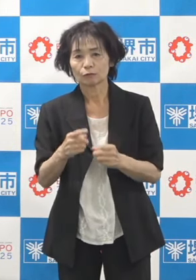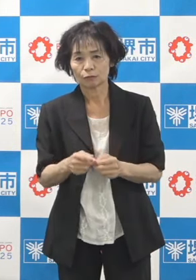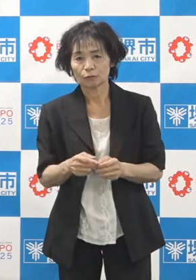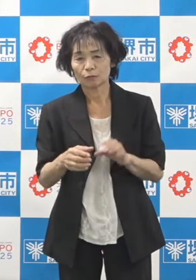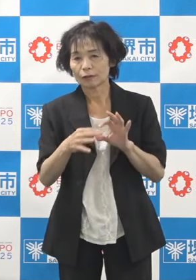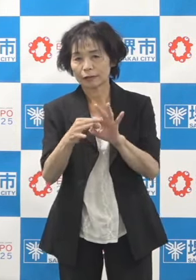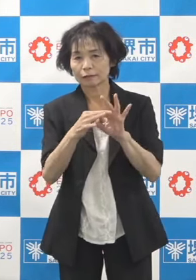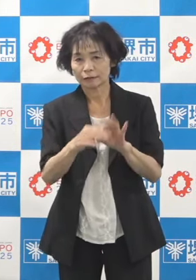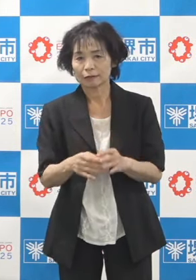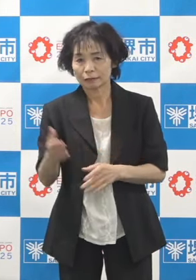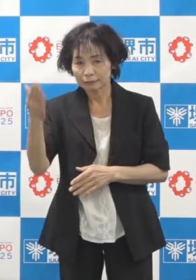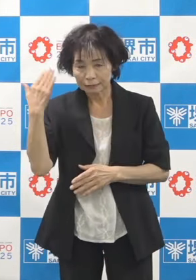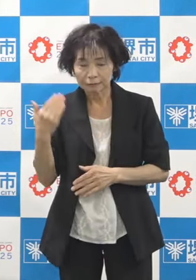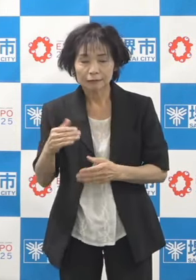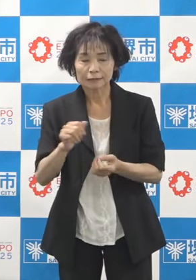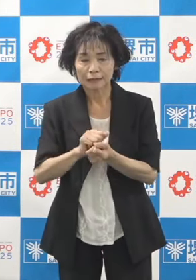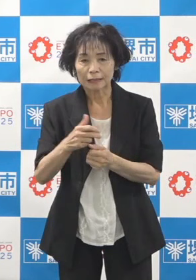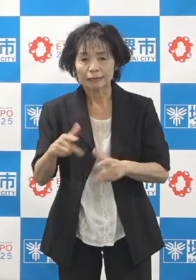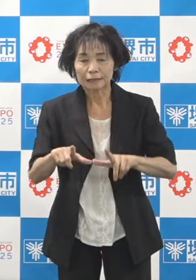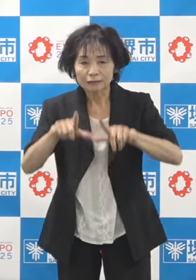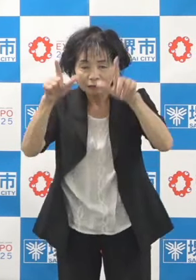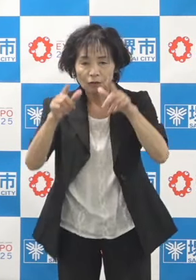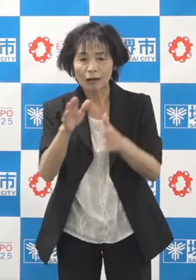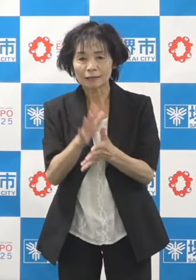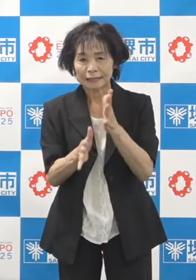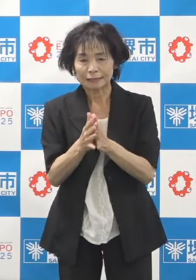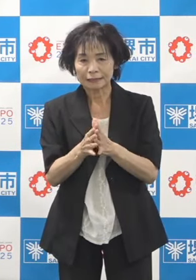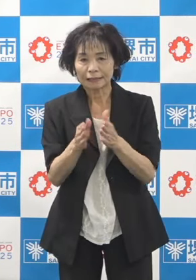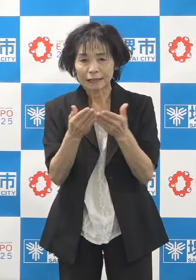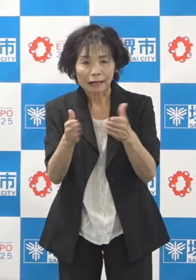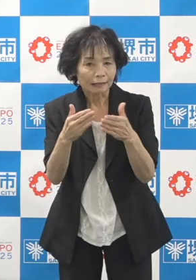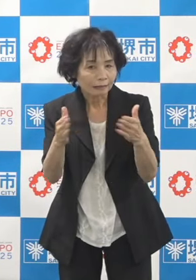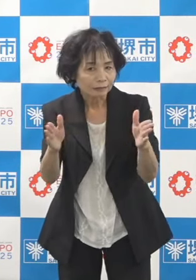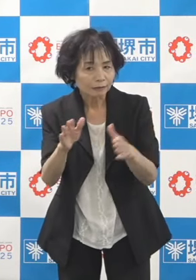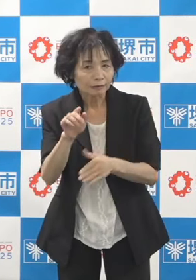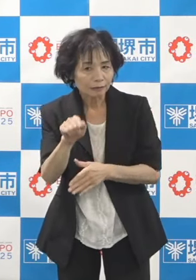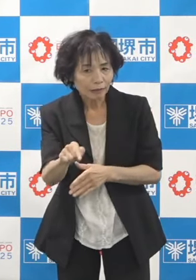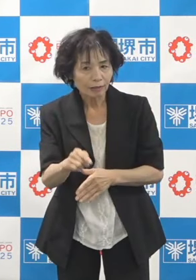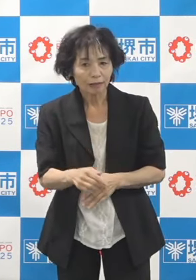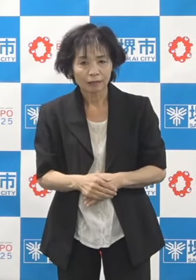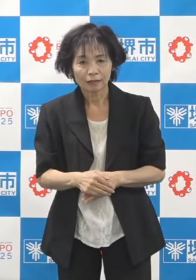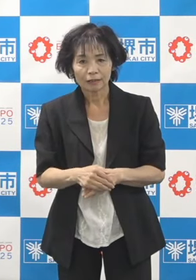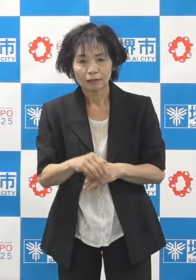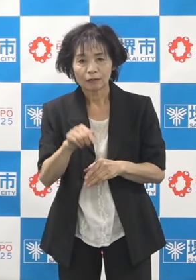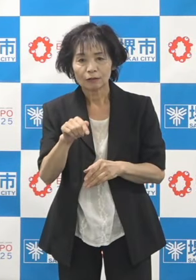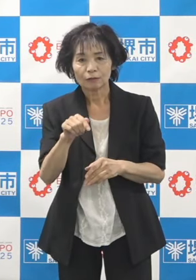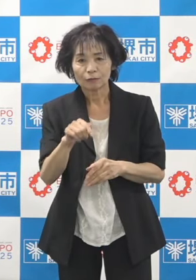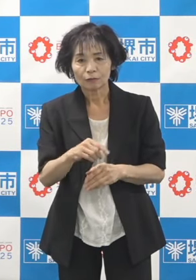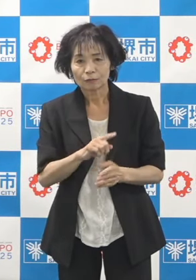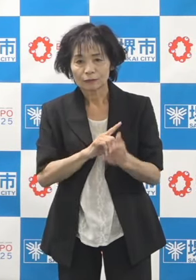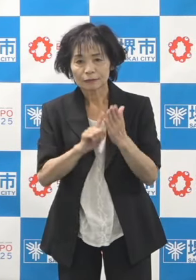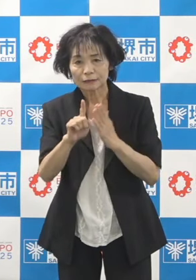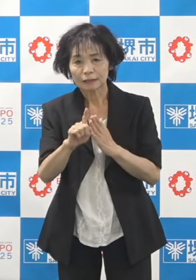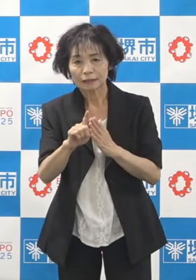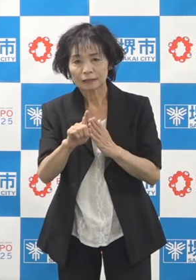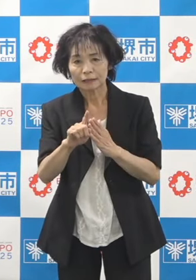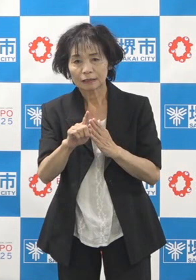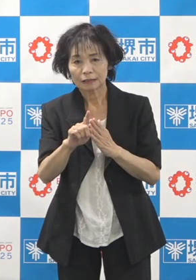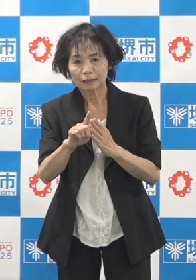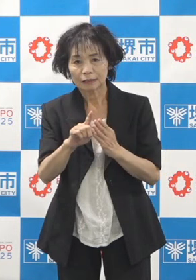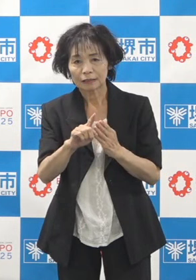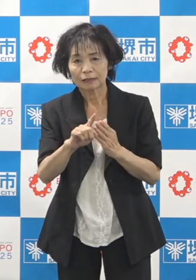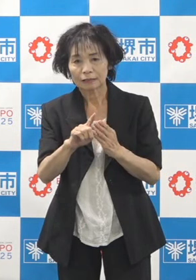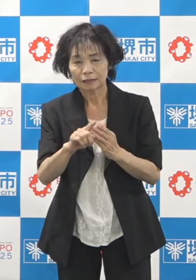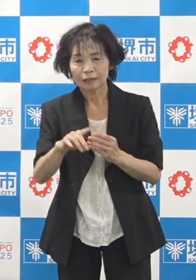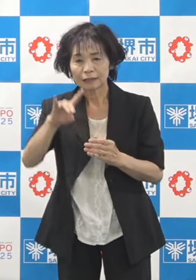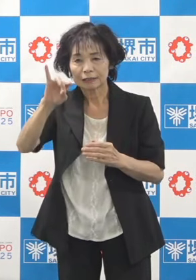があった境東駅周辺の再開発で、郵便局のある地域を先にこう、切って境のよう